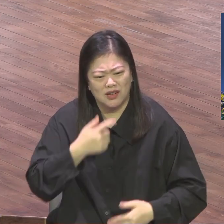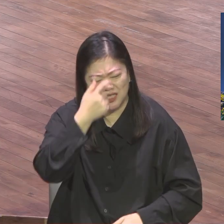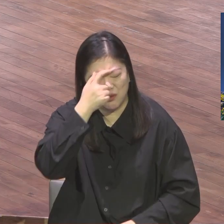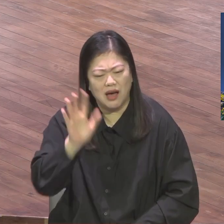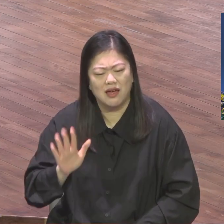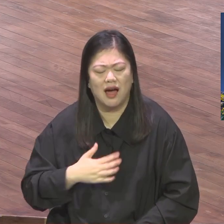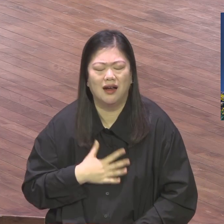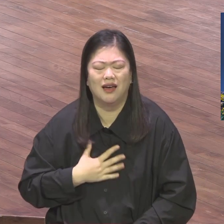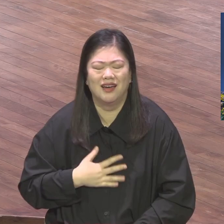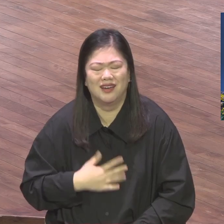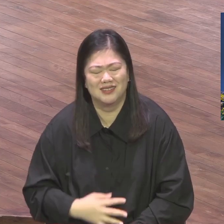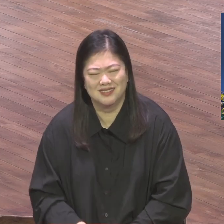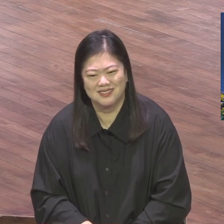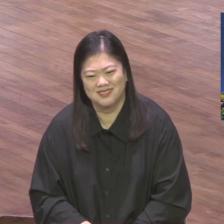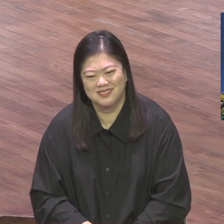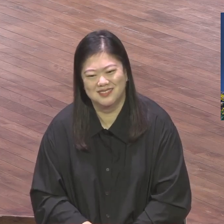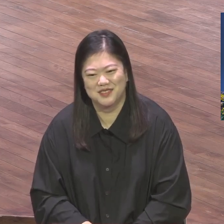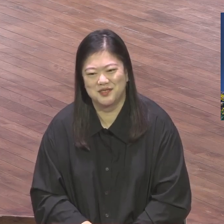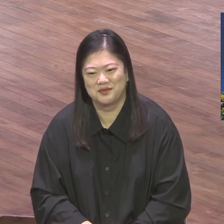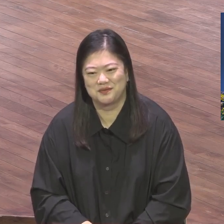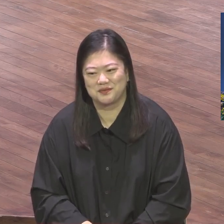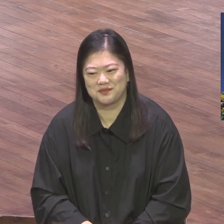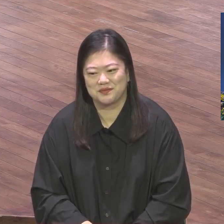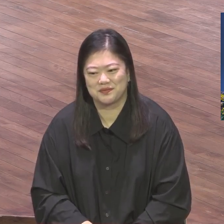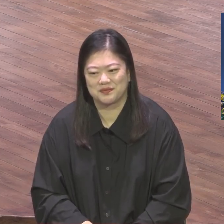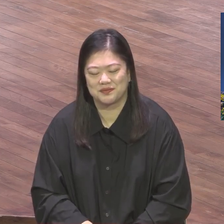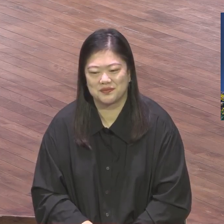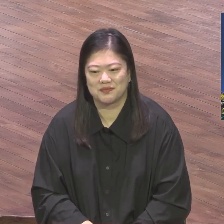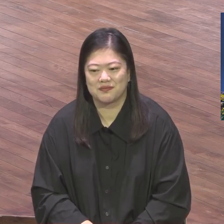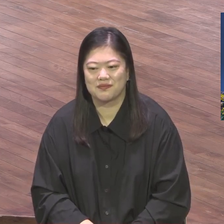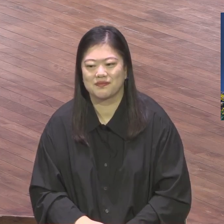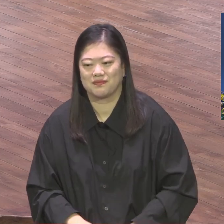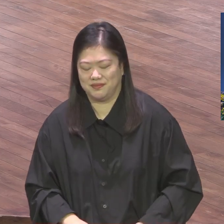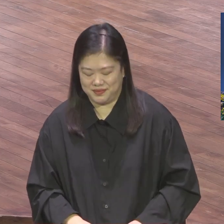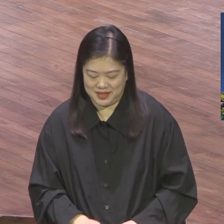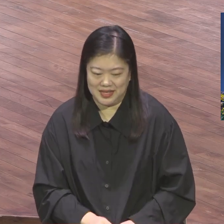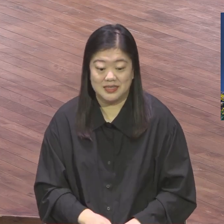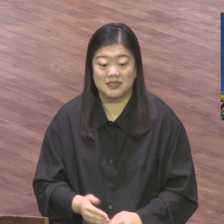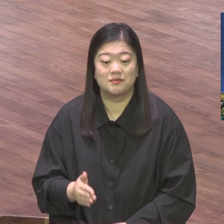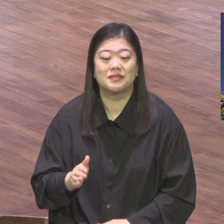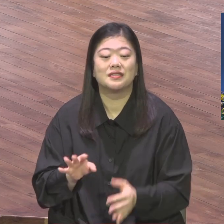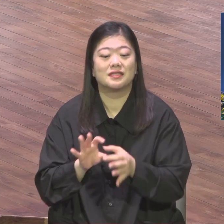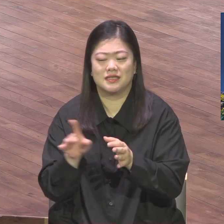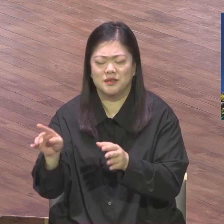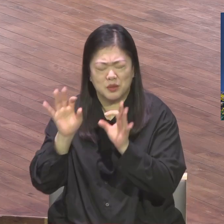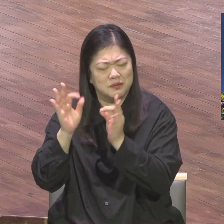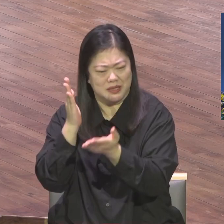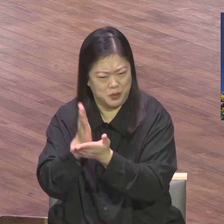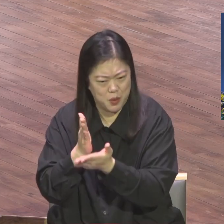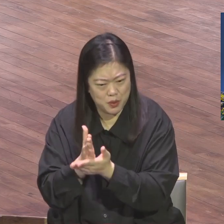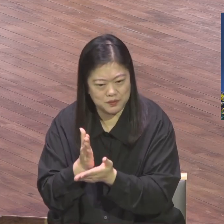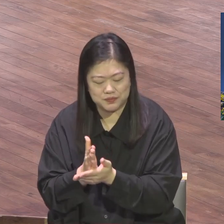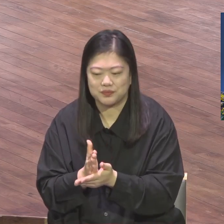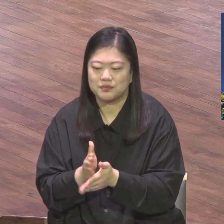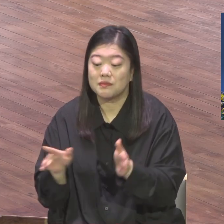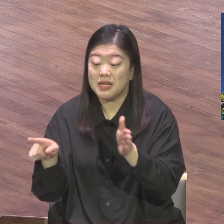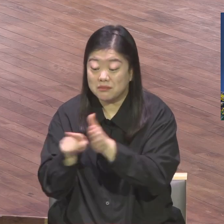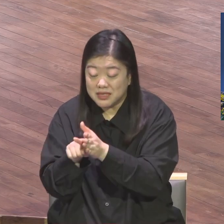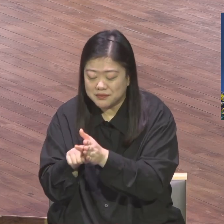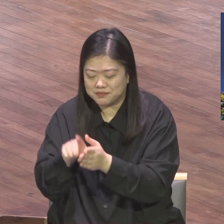참고합니다. 내 것으로 삼는 사람이 거의 없습니다. 그저 순진한 믿은 열마 안 되는 분들이 교회에서 이렇게 말씀해 순진하고 따라오는